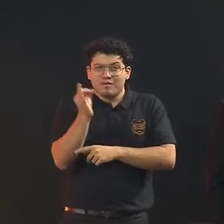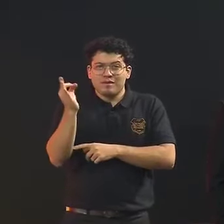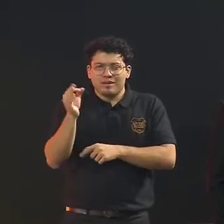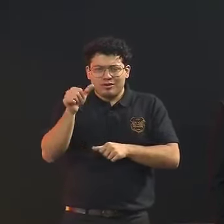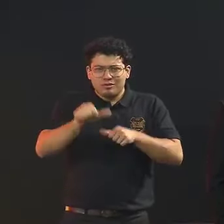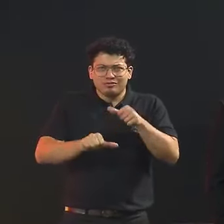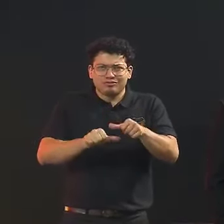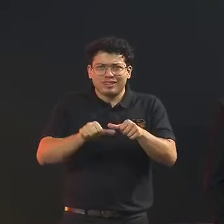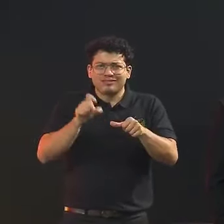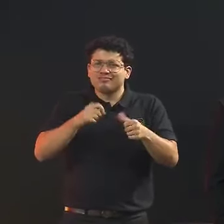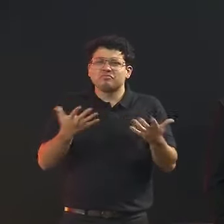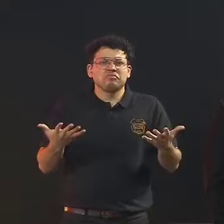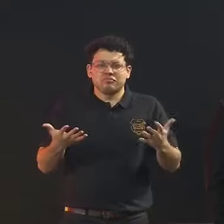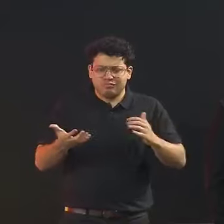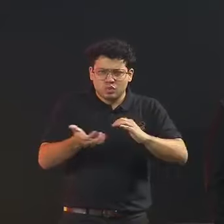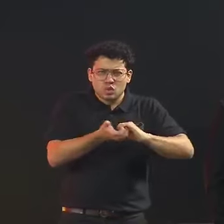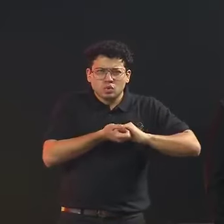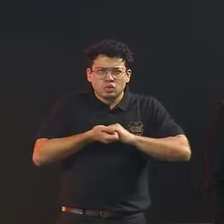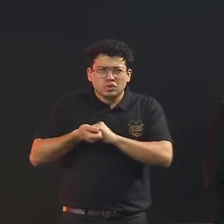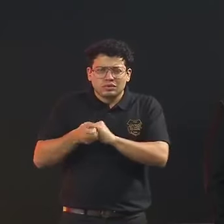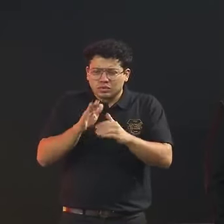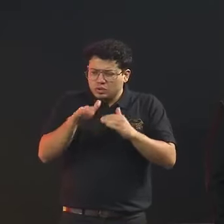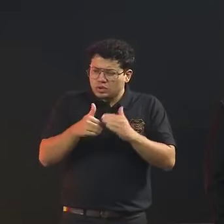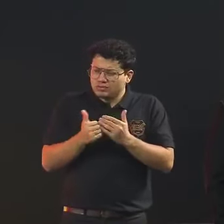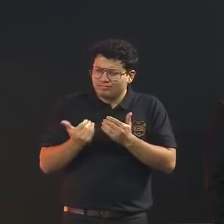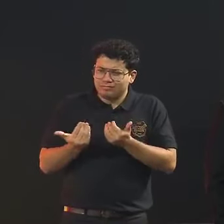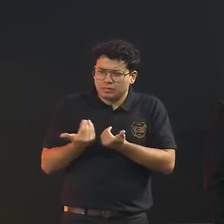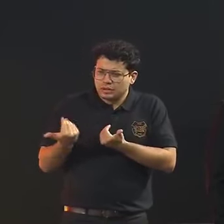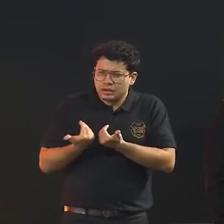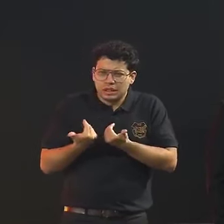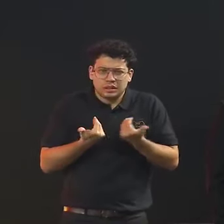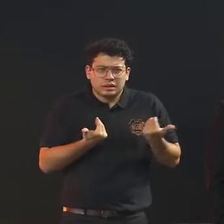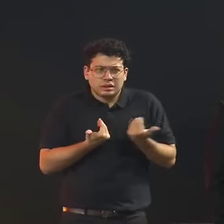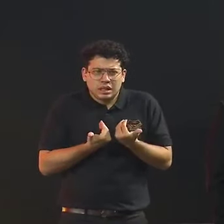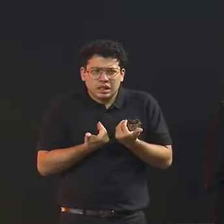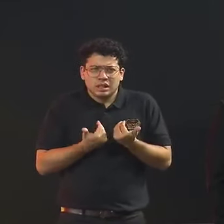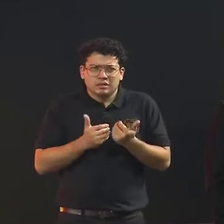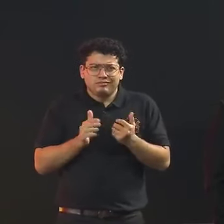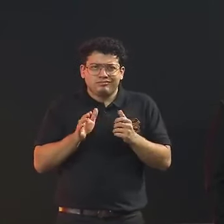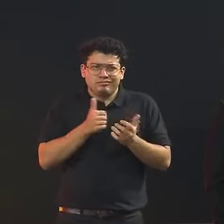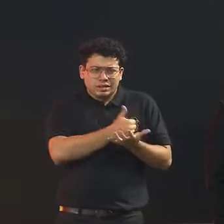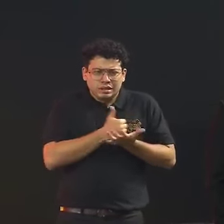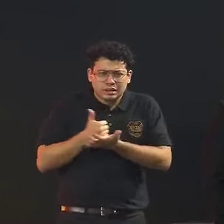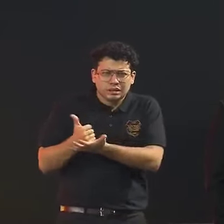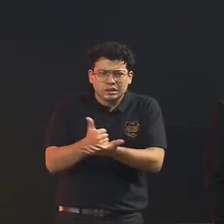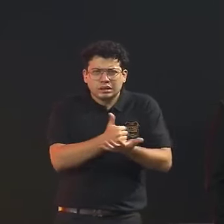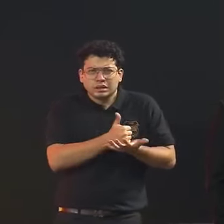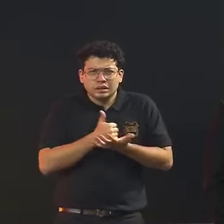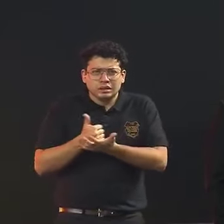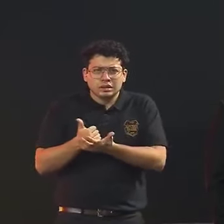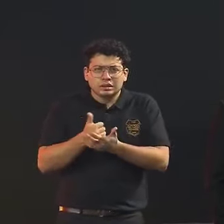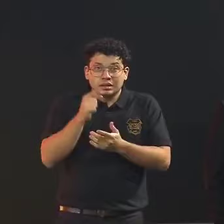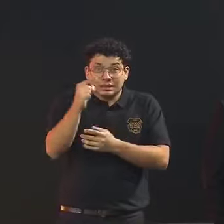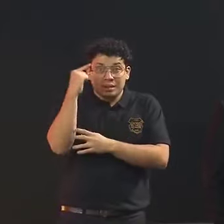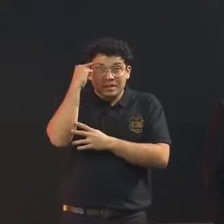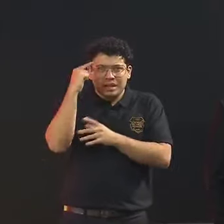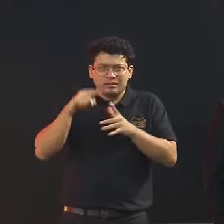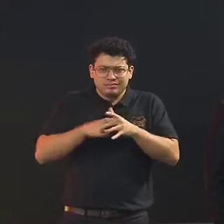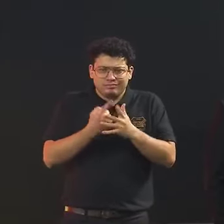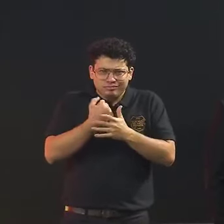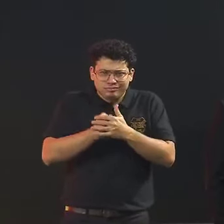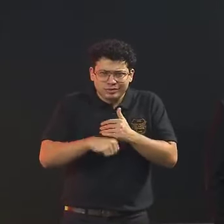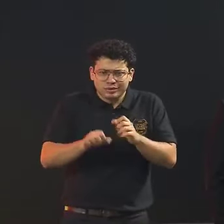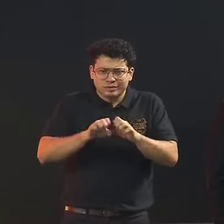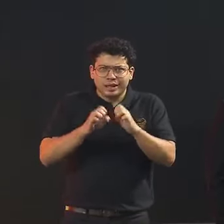luchar era juntos, mantenernos cerca el uno al otro, cubrirnos las espaldas. De esa mentalidad nació nuestro camerino,